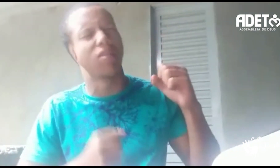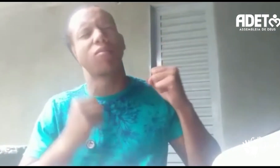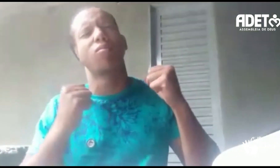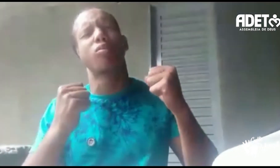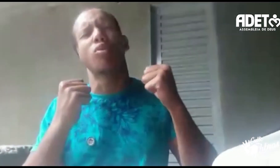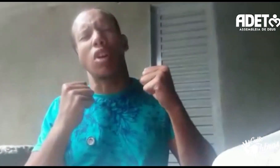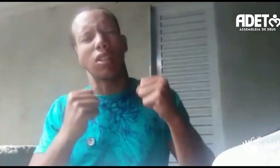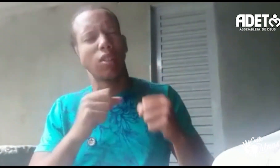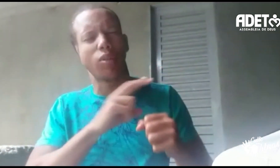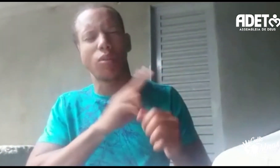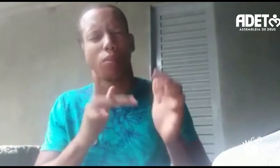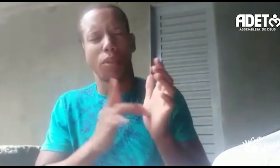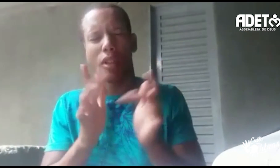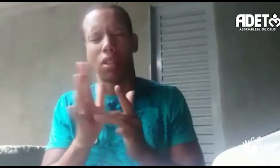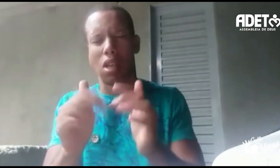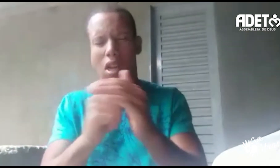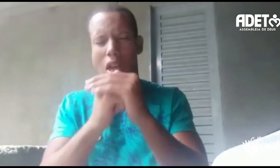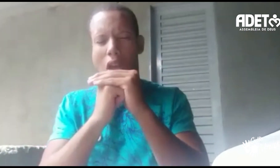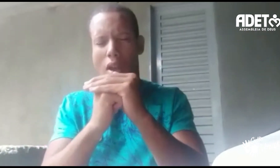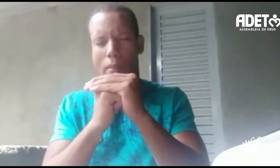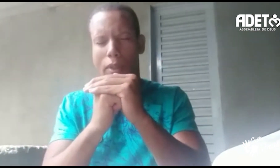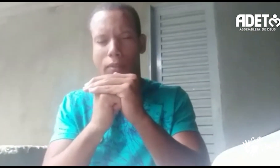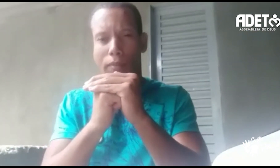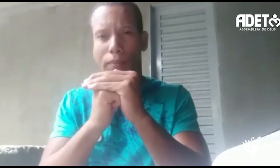a minha geração. Em nome de Jesus, amém. Amém.